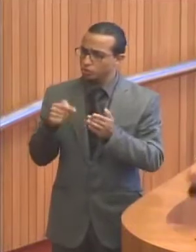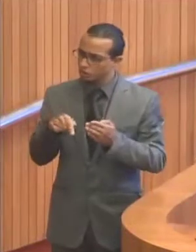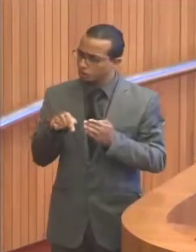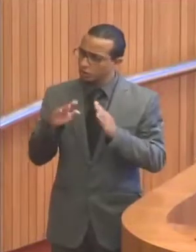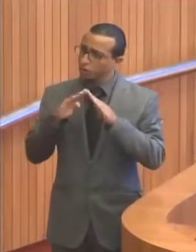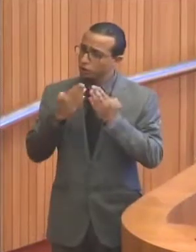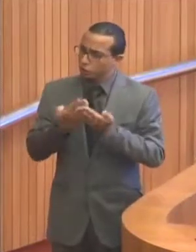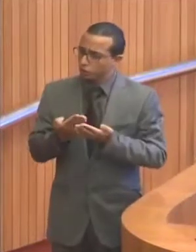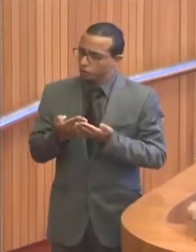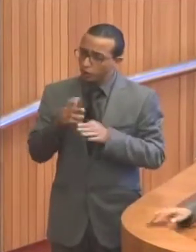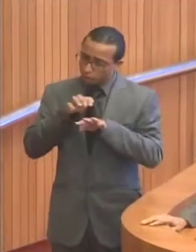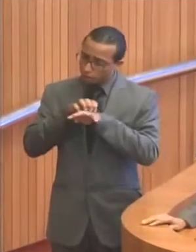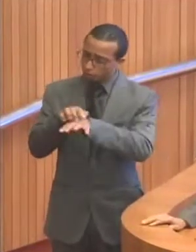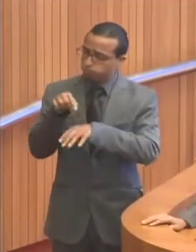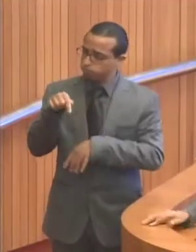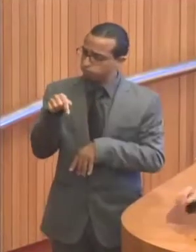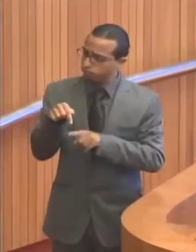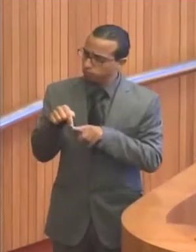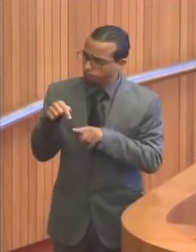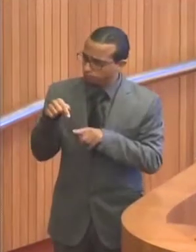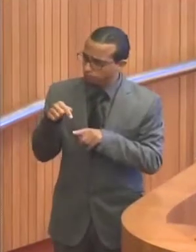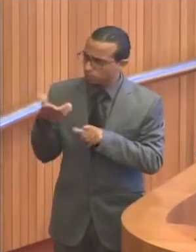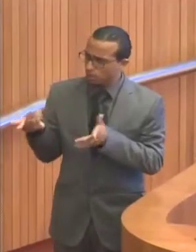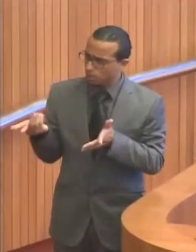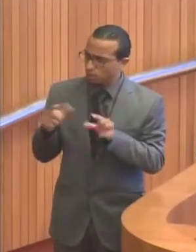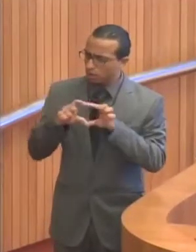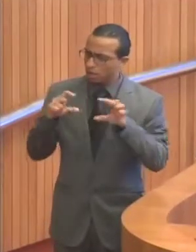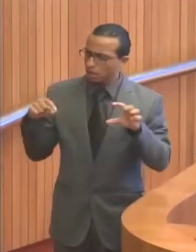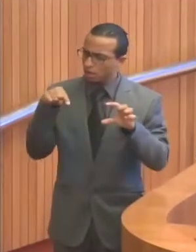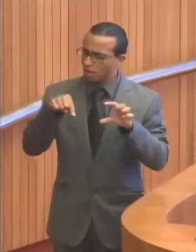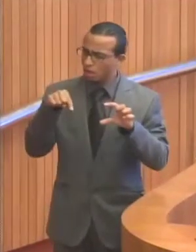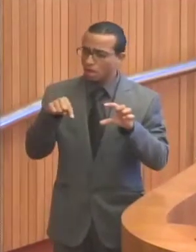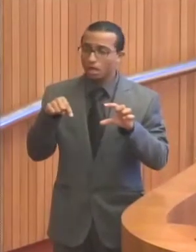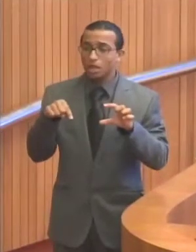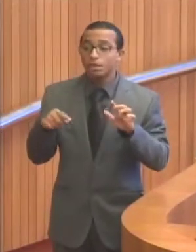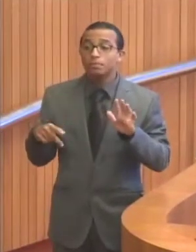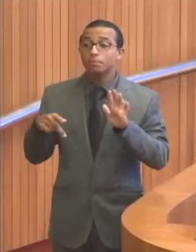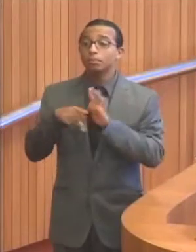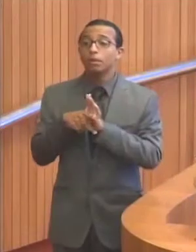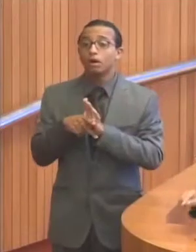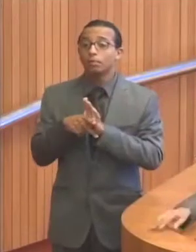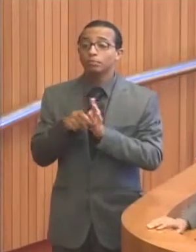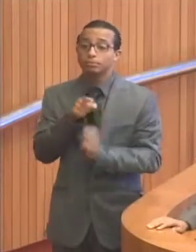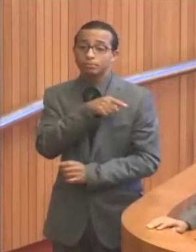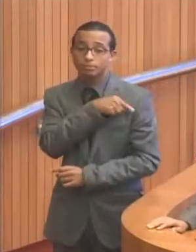E nesse caso, estamos falando de transporte escolar do ensino